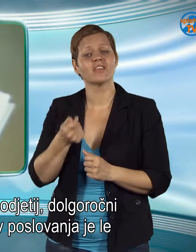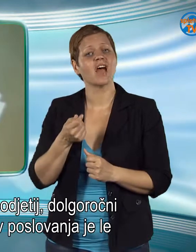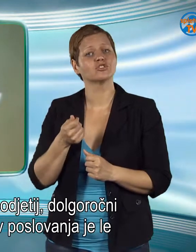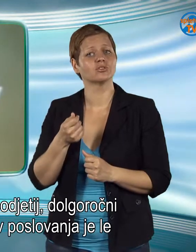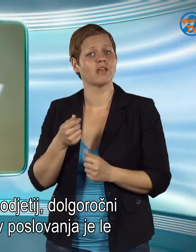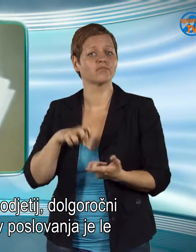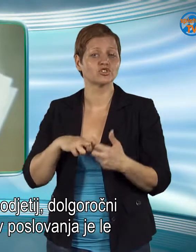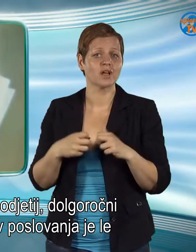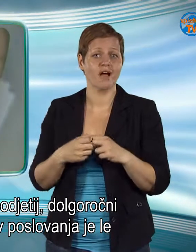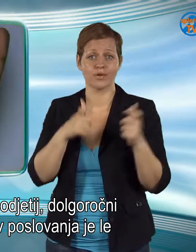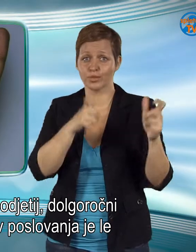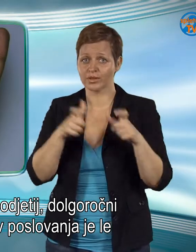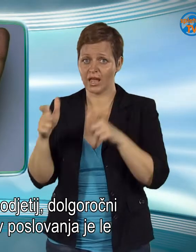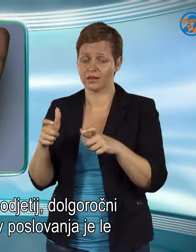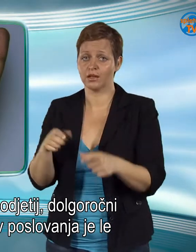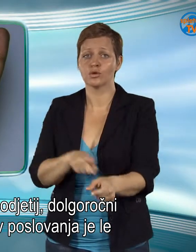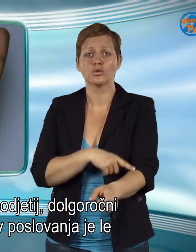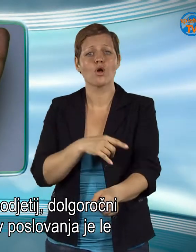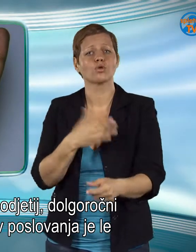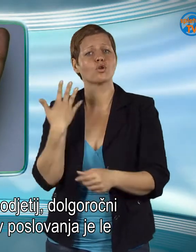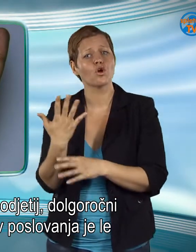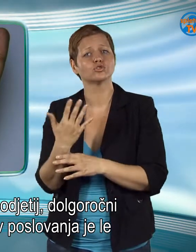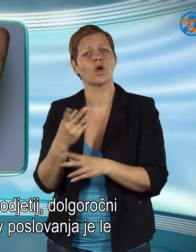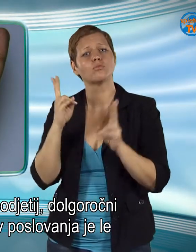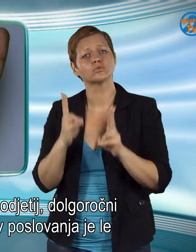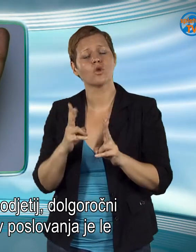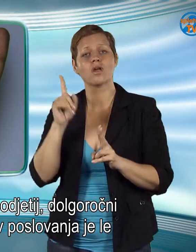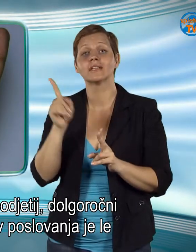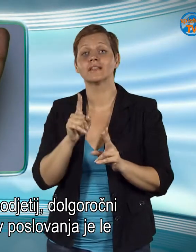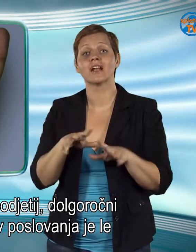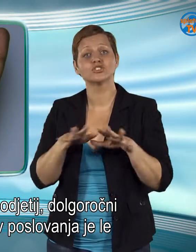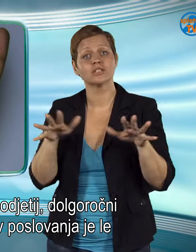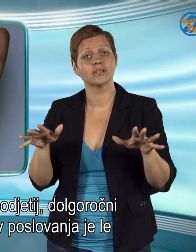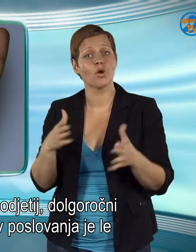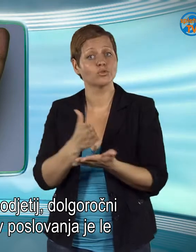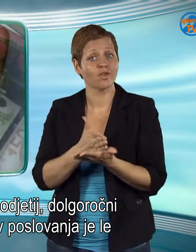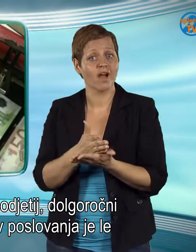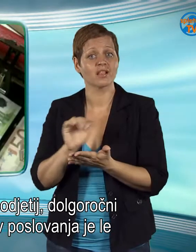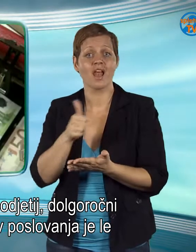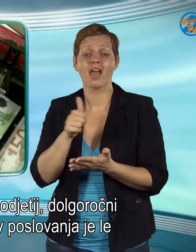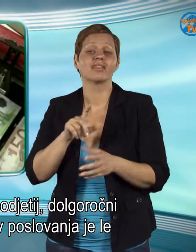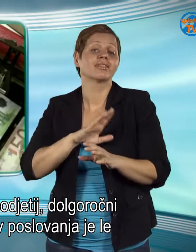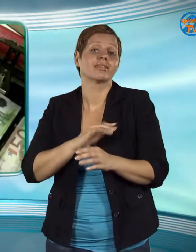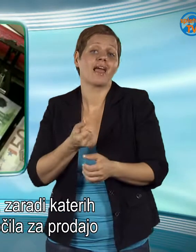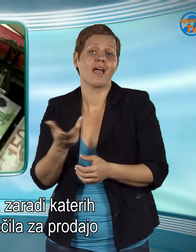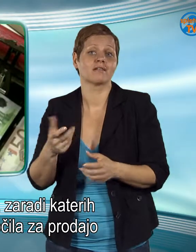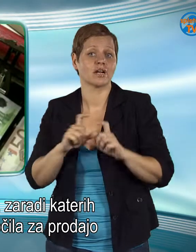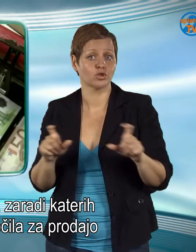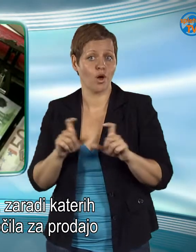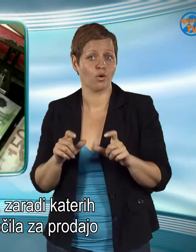Finančne težave podjetij, dolgoročni obstoj in razširitev poslovanja so le nekateri med razlogi, zaradi